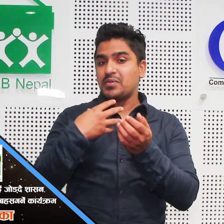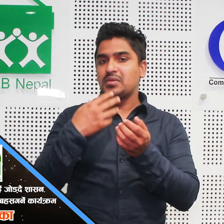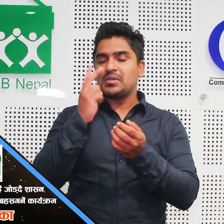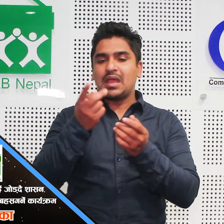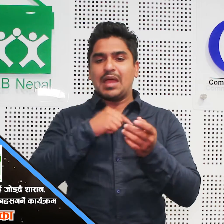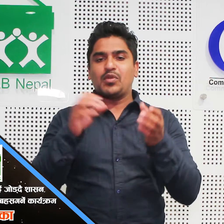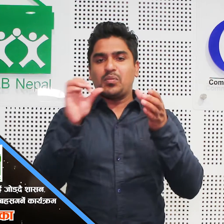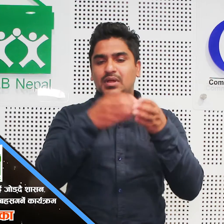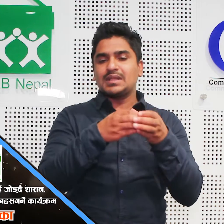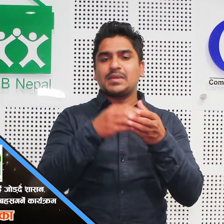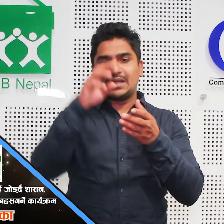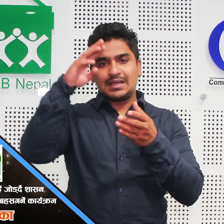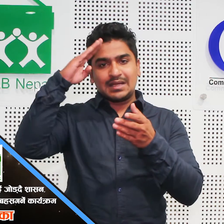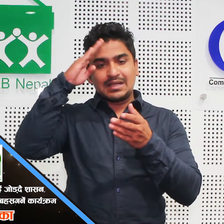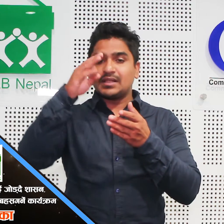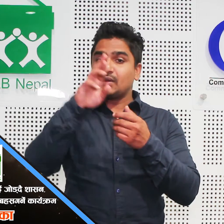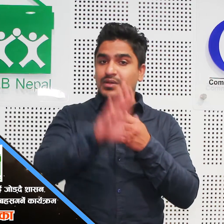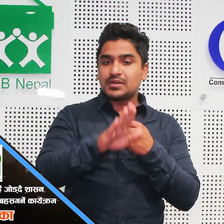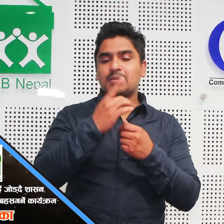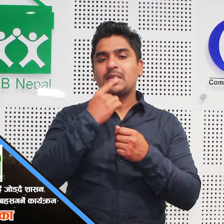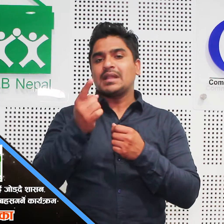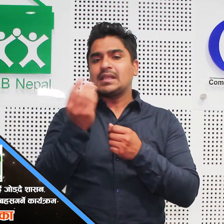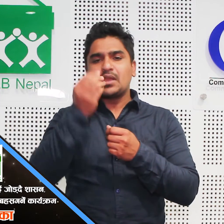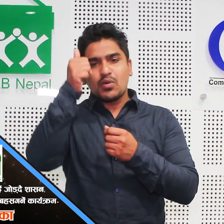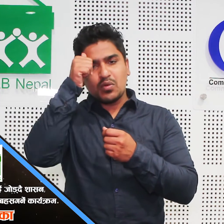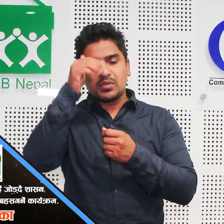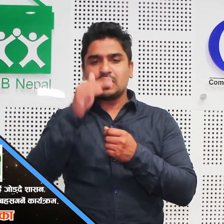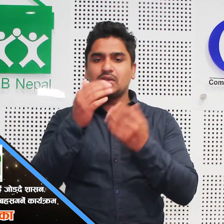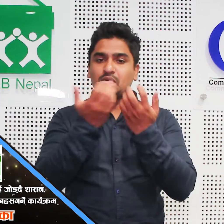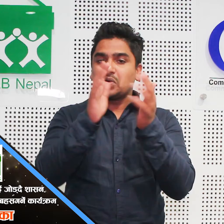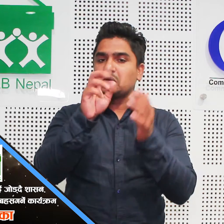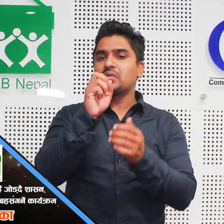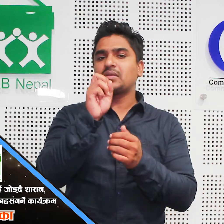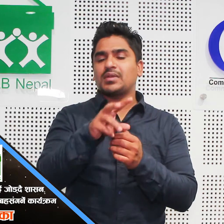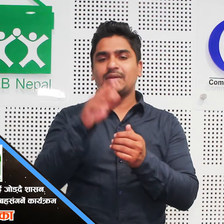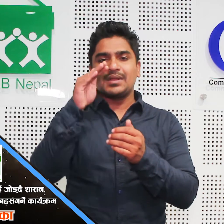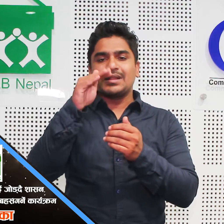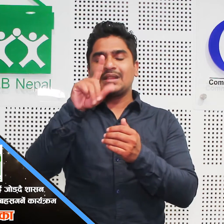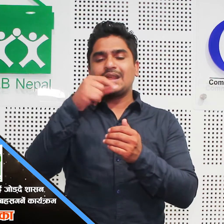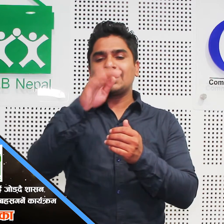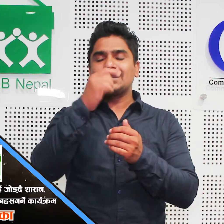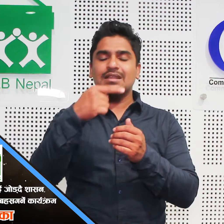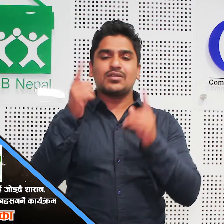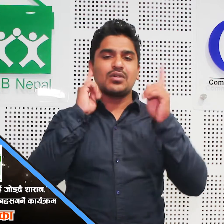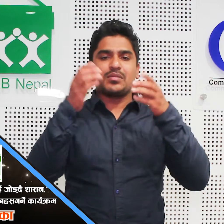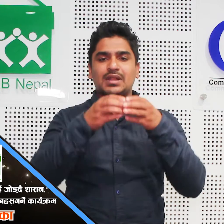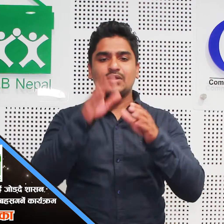पक्षमा एउटा राज्य रहेछ है भन्ने खालको केही अनुभूति त गर्यो। तर तानसेन नगरपालिका जुन हाम्रो सरोकारवाला